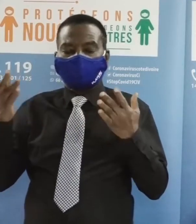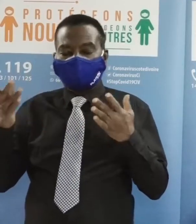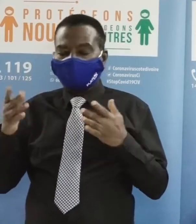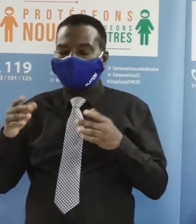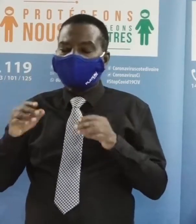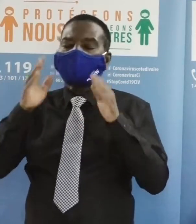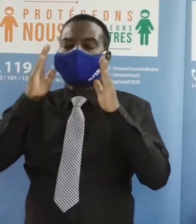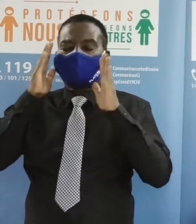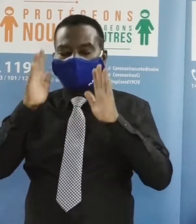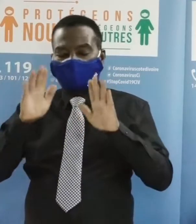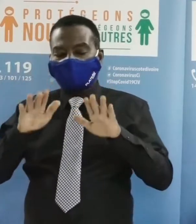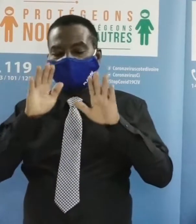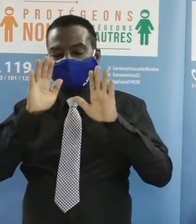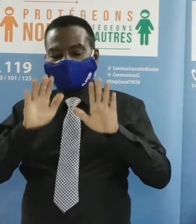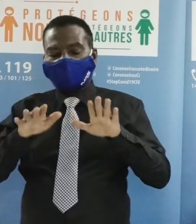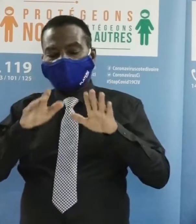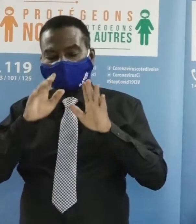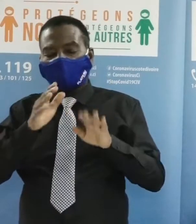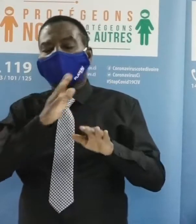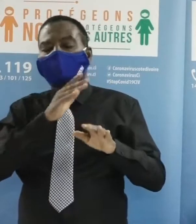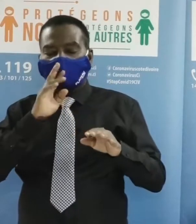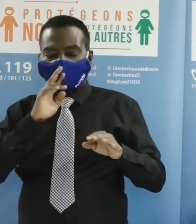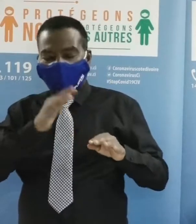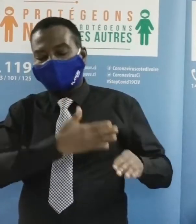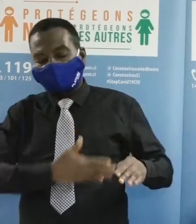on peut quand même être un peu sérieux